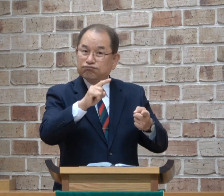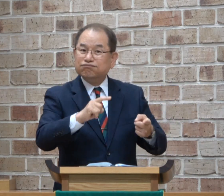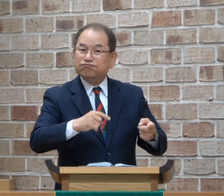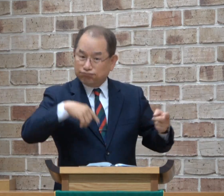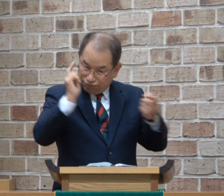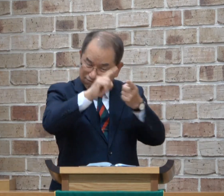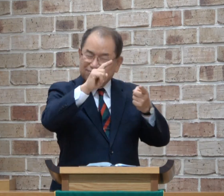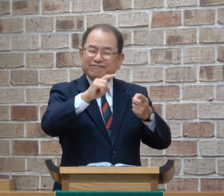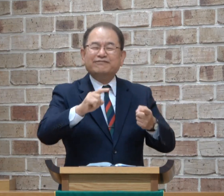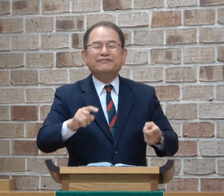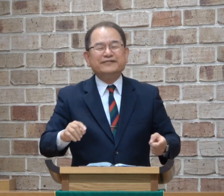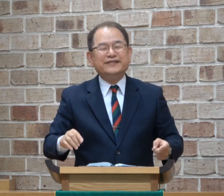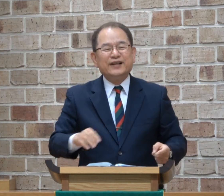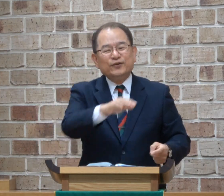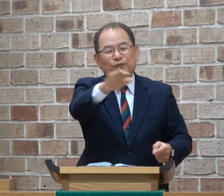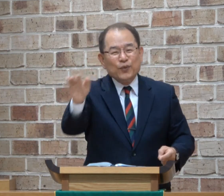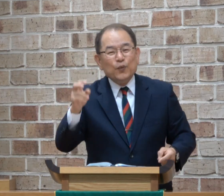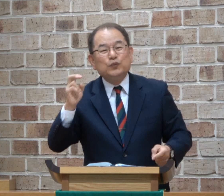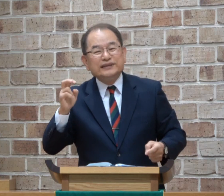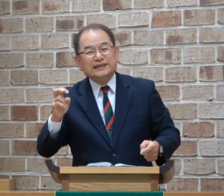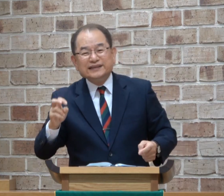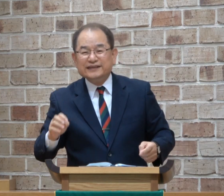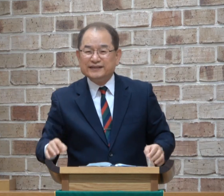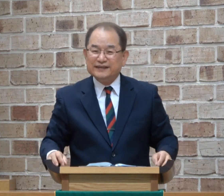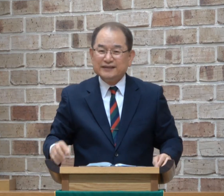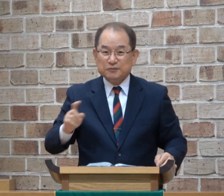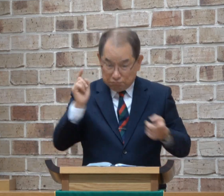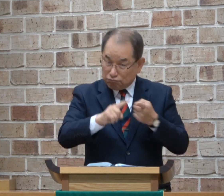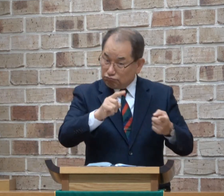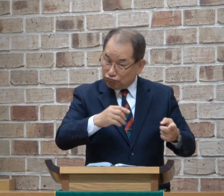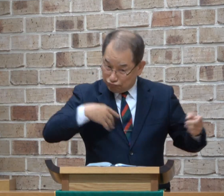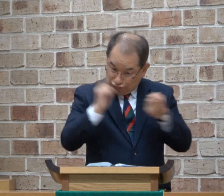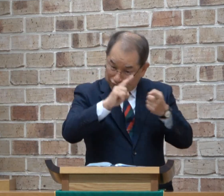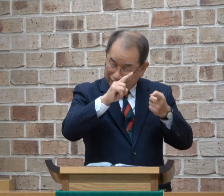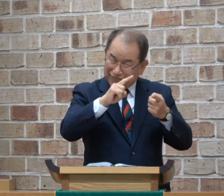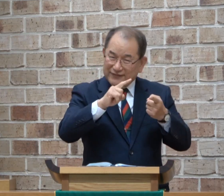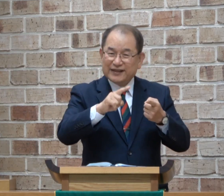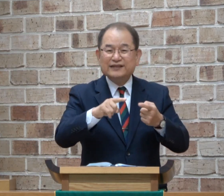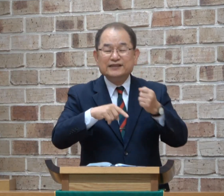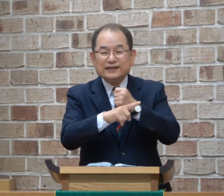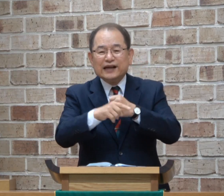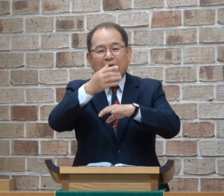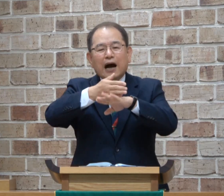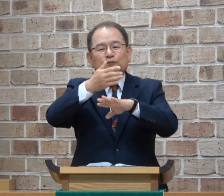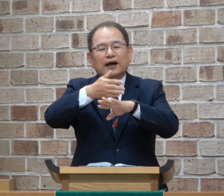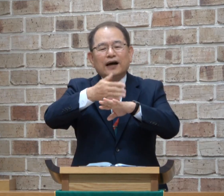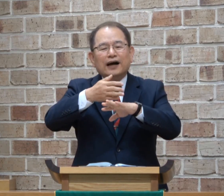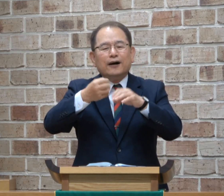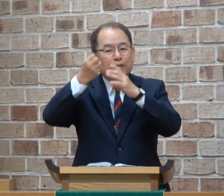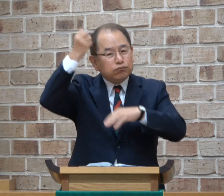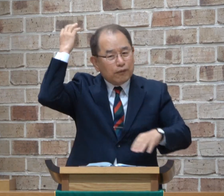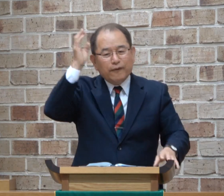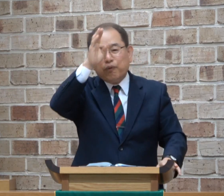혹시 당연하다고 생각하셨다면 감사를 잃어버린 병든